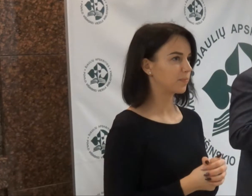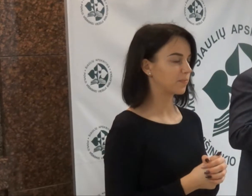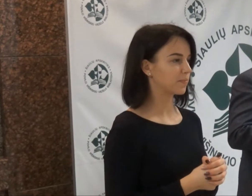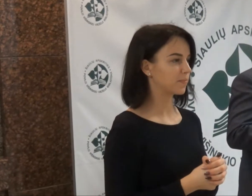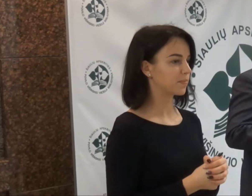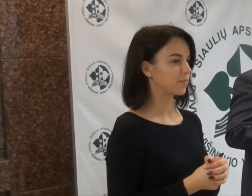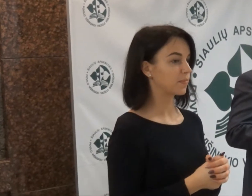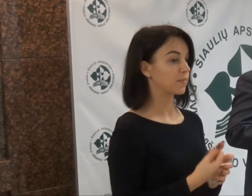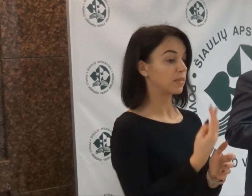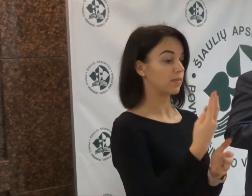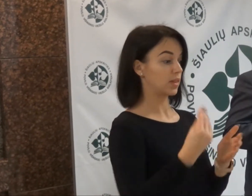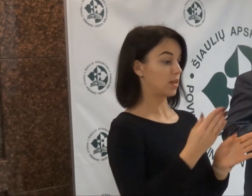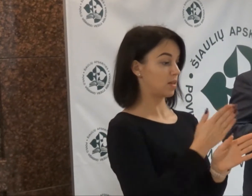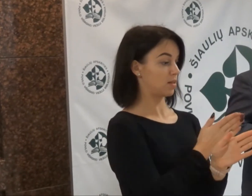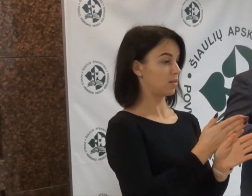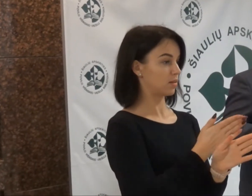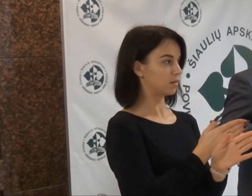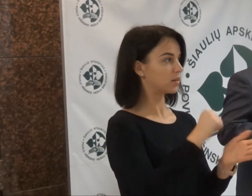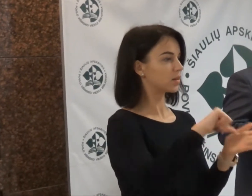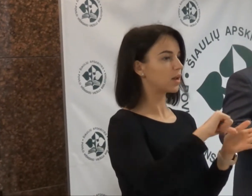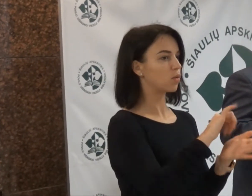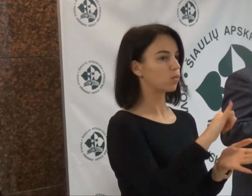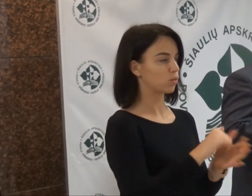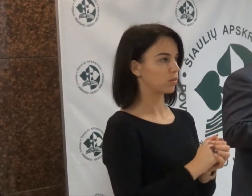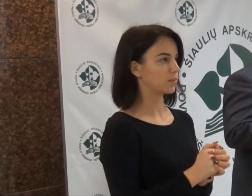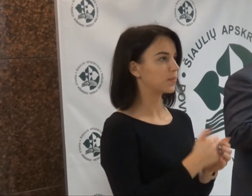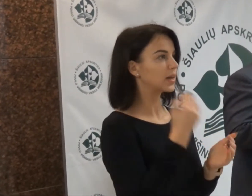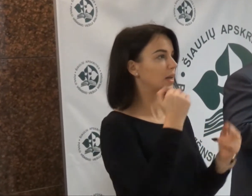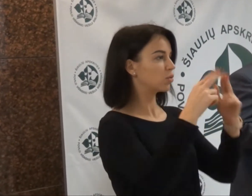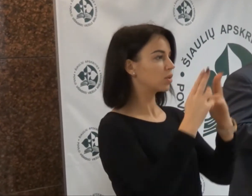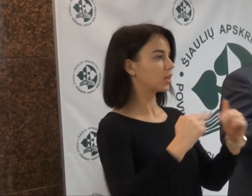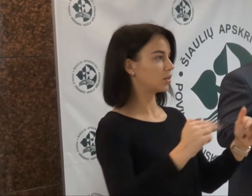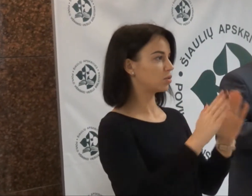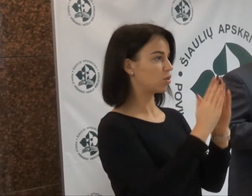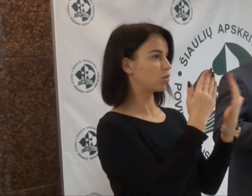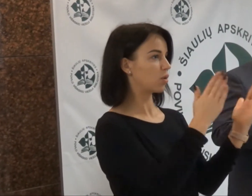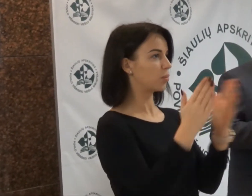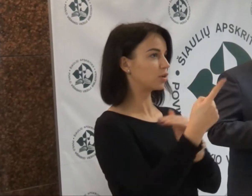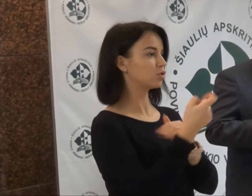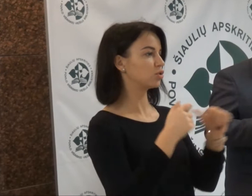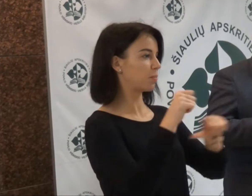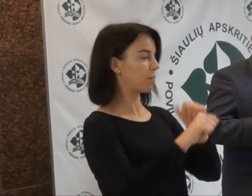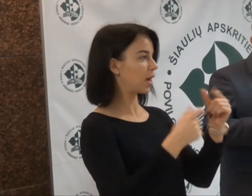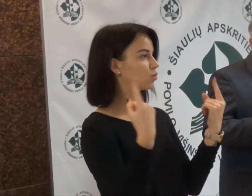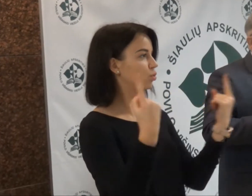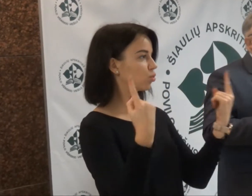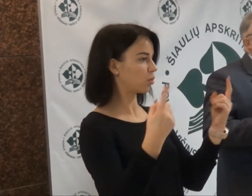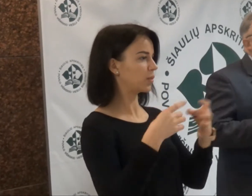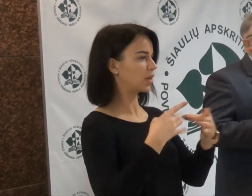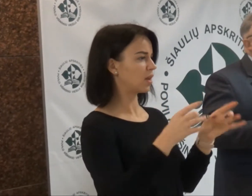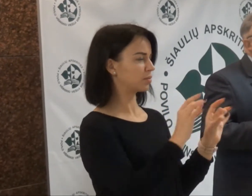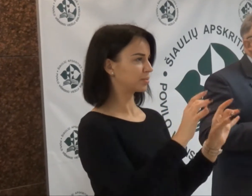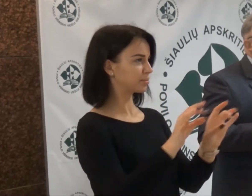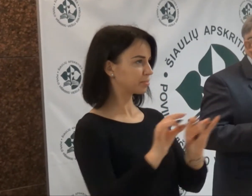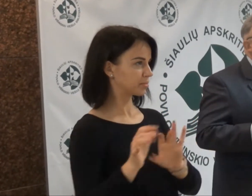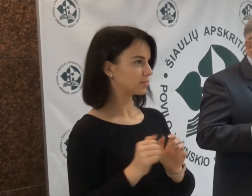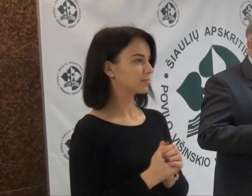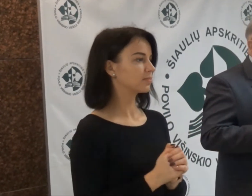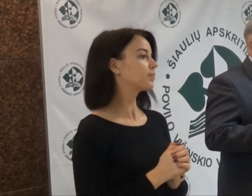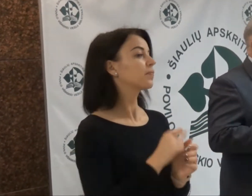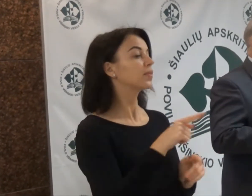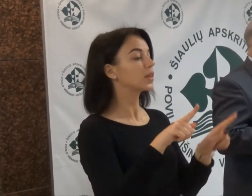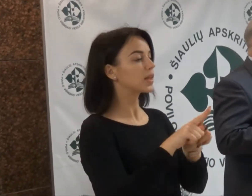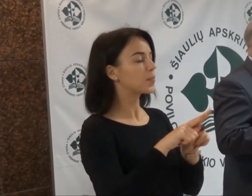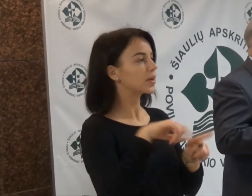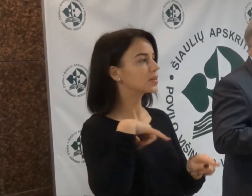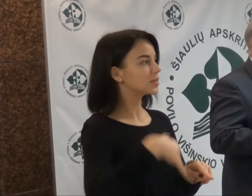Praėjusias dvi dienas dalyvavau Lietuvos nacionalinės bibliotekos šimtmečio renginiuose, į kuriuos taip pat